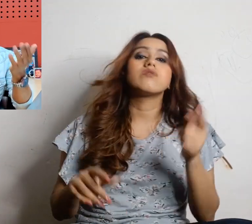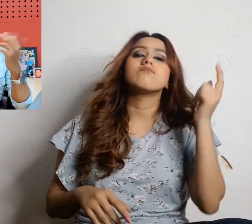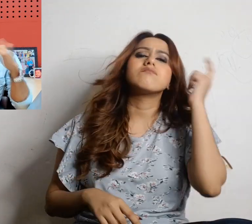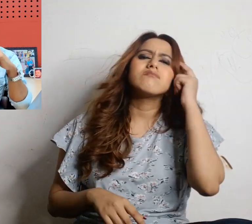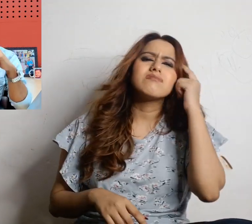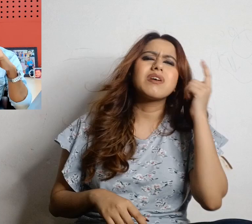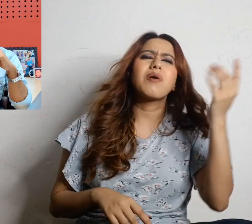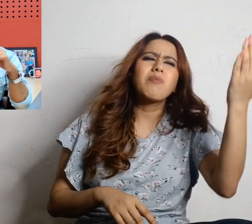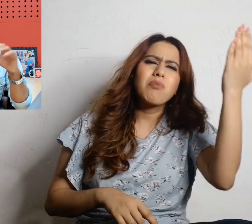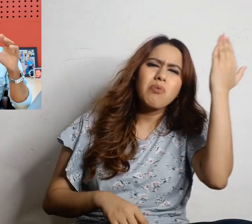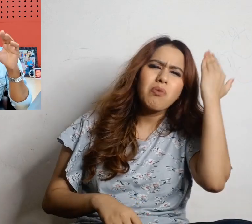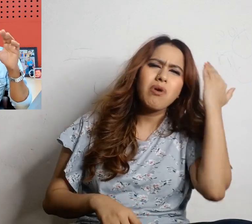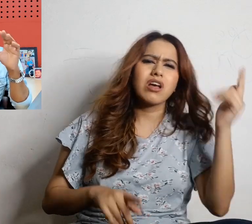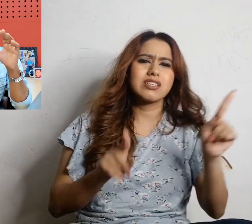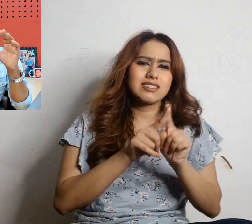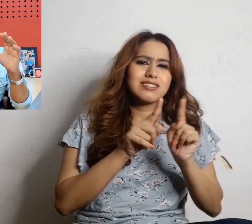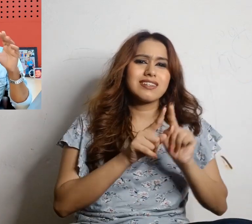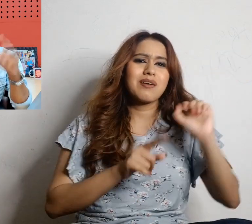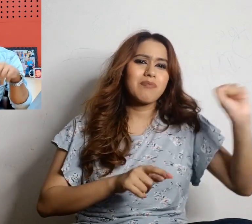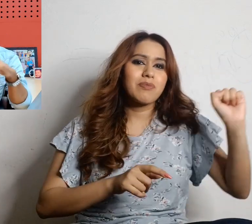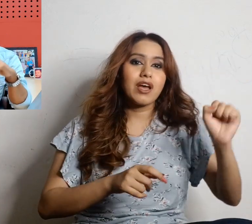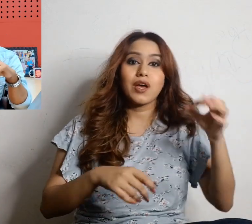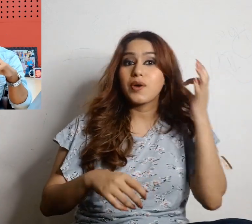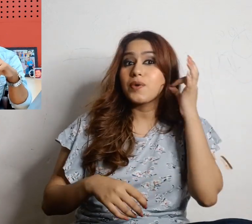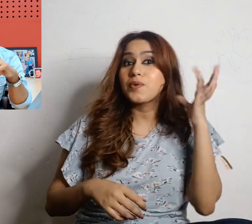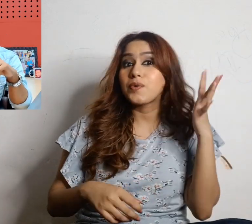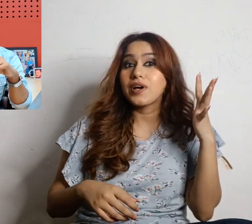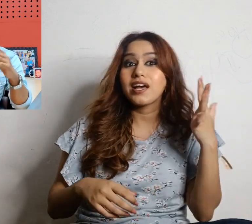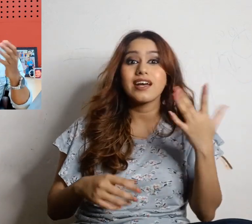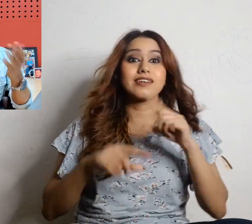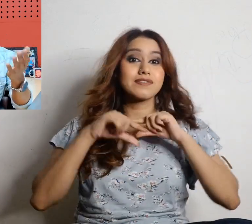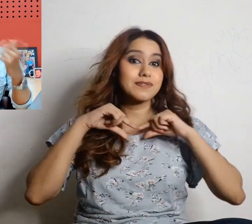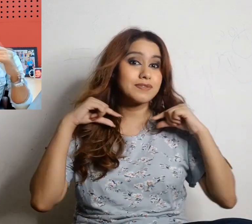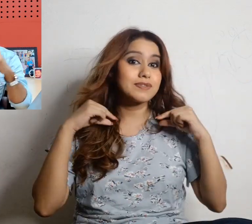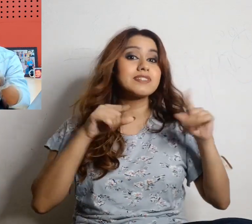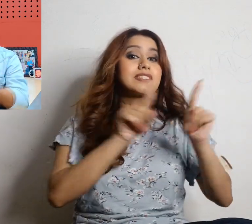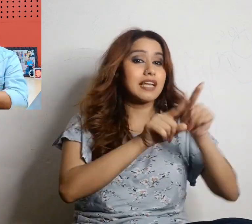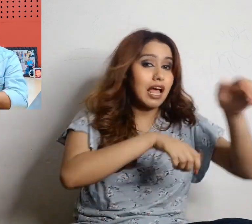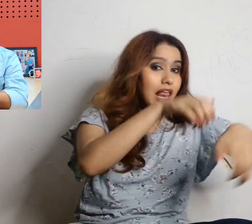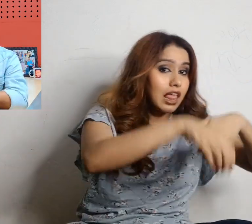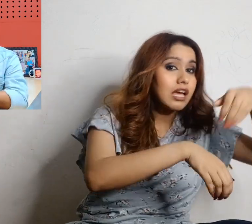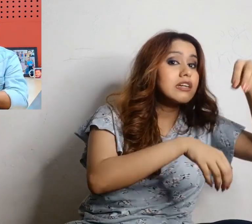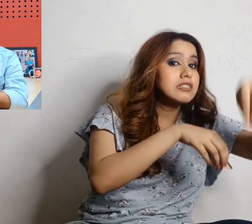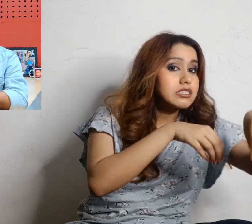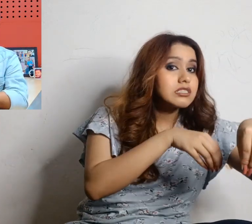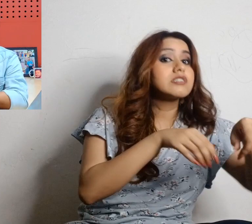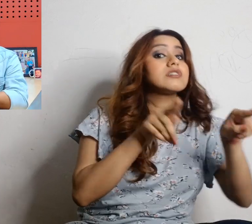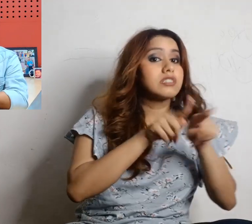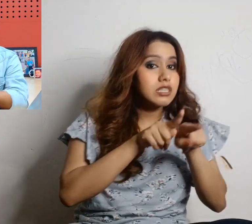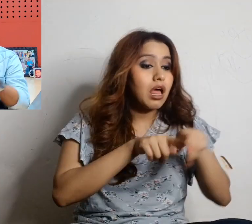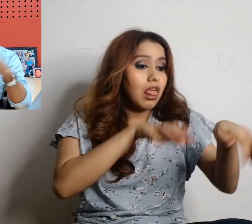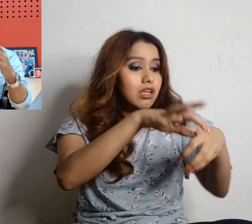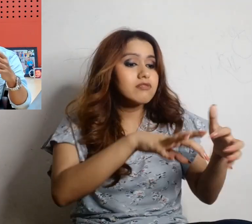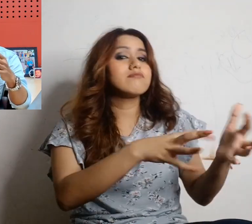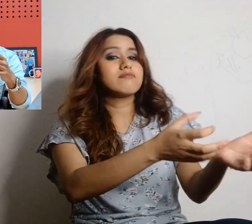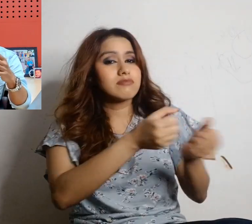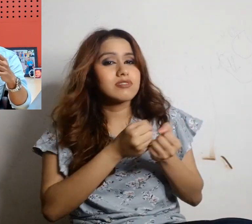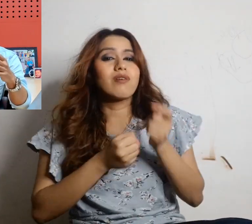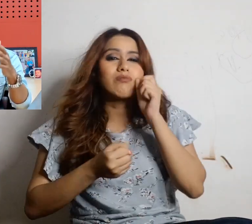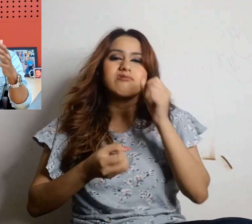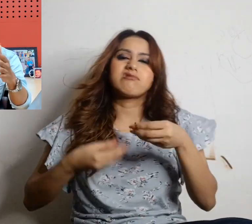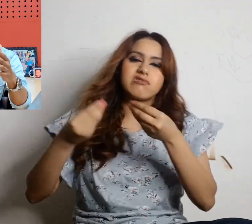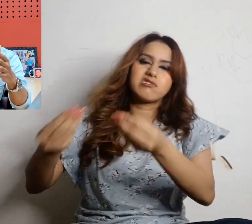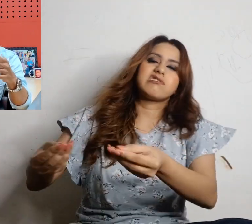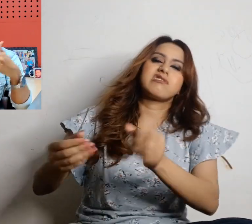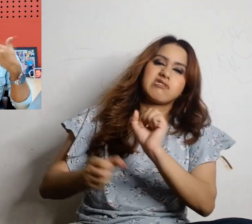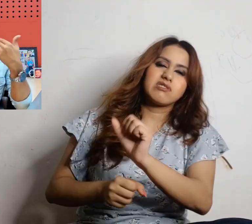उस खजाने को मंगवा लेते हैं, बच्चे का कुछ हाल ठीक हो जाएगा। लड़के को बुलाया और कहा कि सुनो, एक बैग दे रहा हूं, इस बैग में कुछ सामान है,